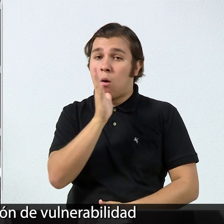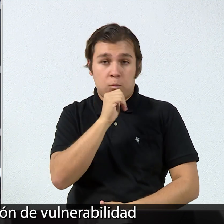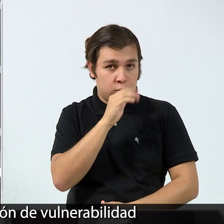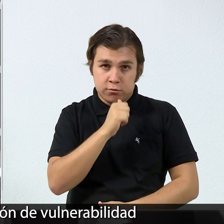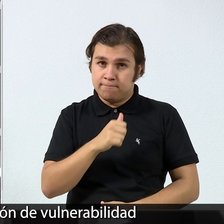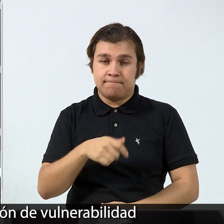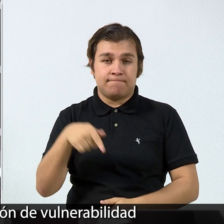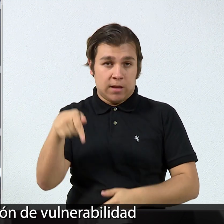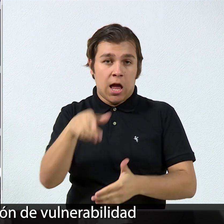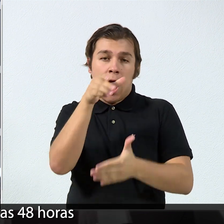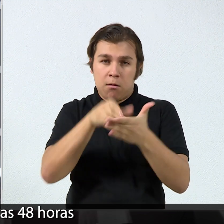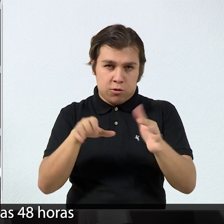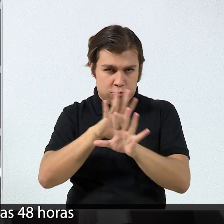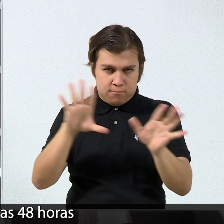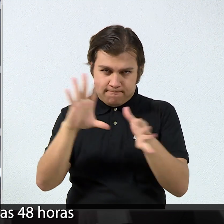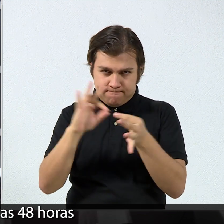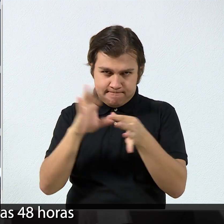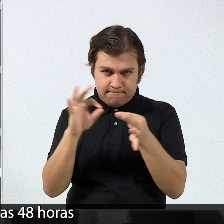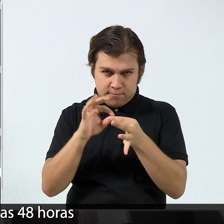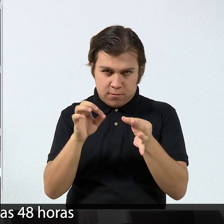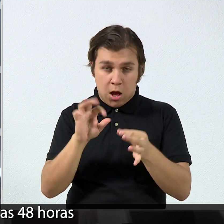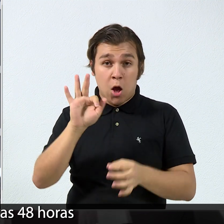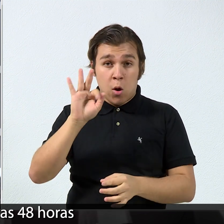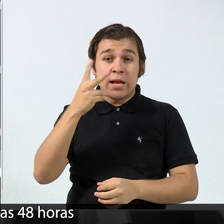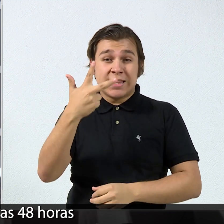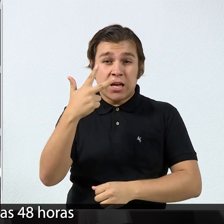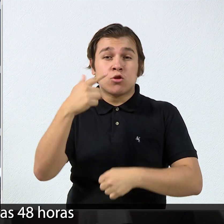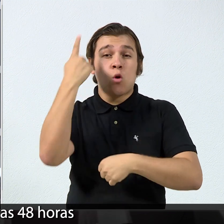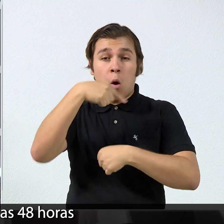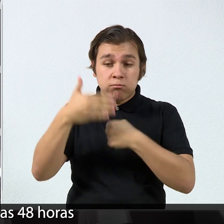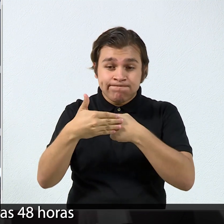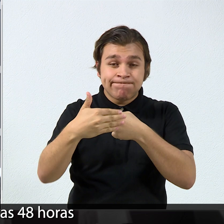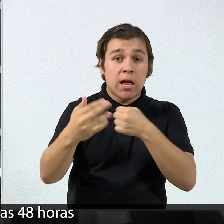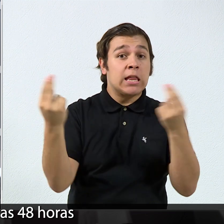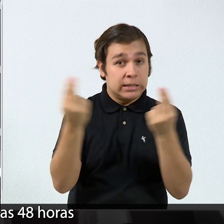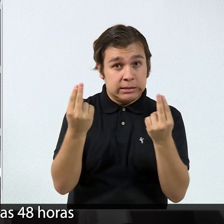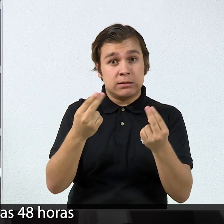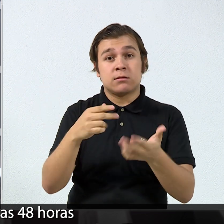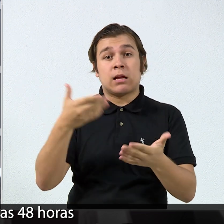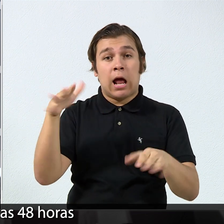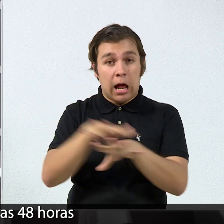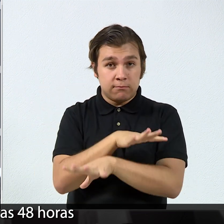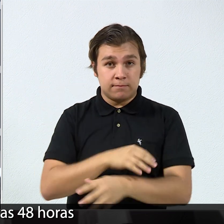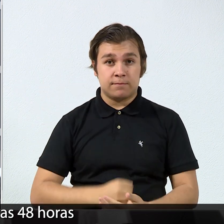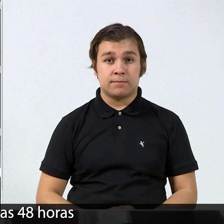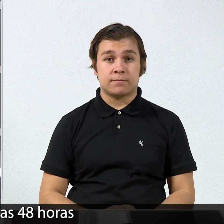establecido en este código dentro de las 48 horas siguientes a la notificación.